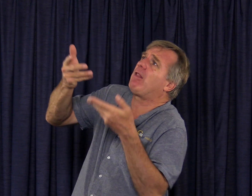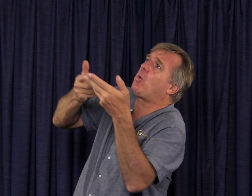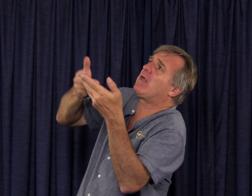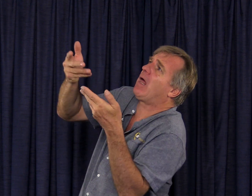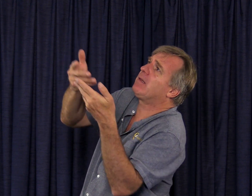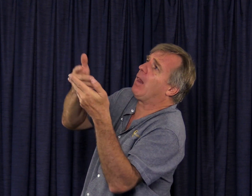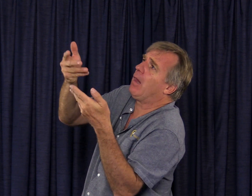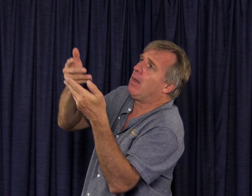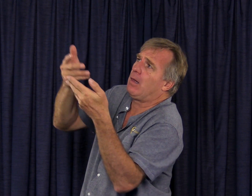wil onderhandel.